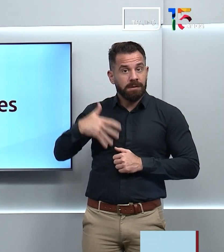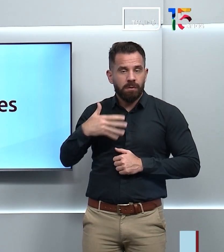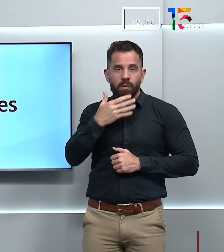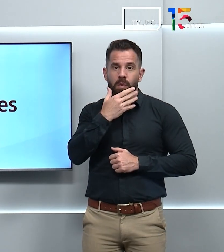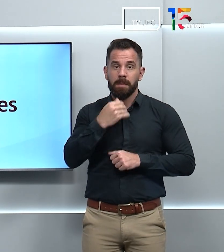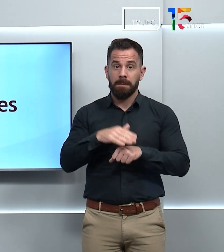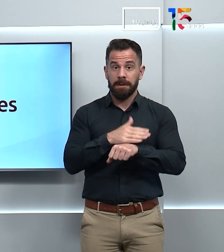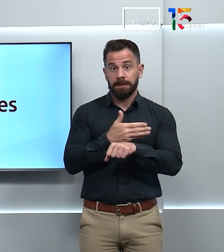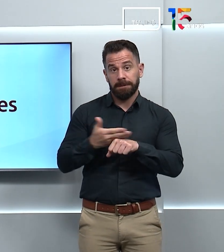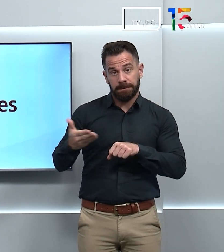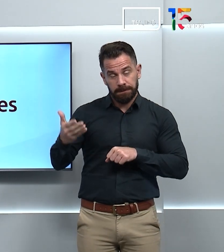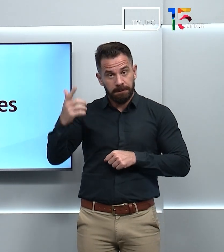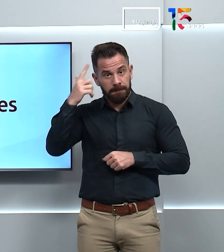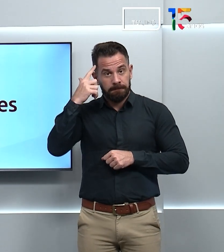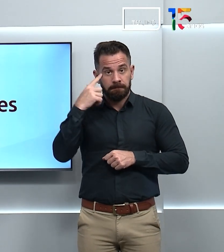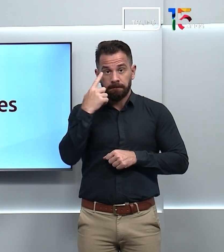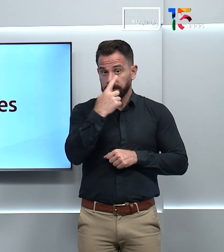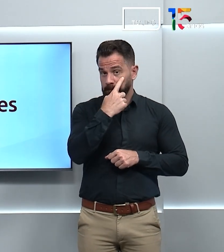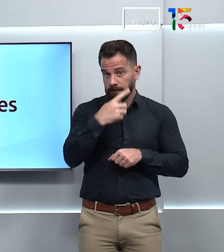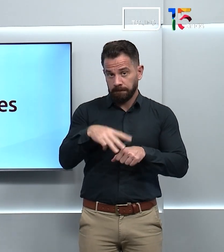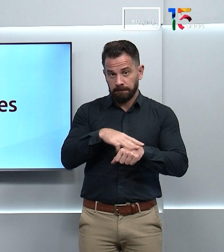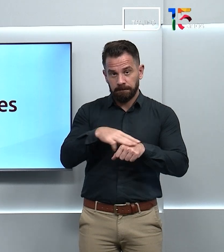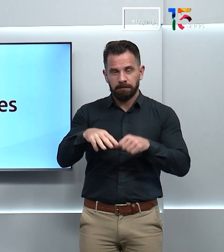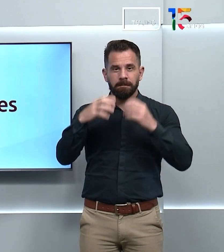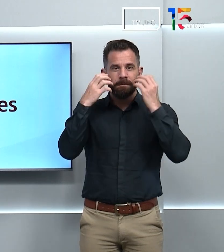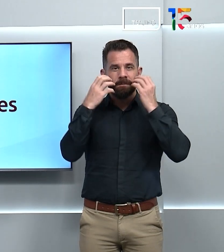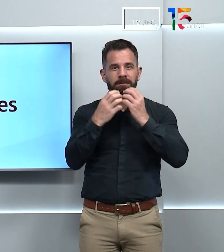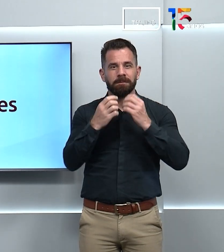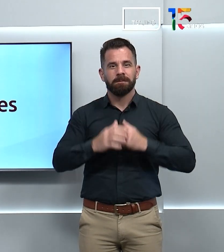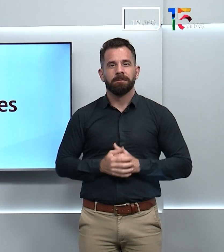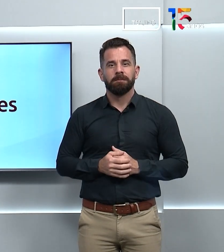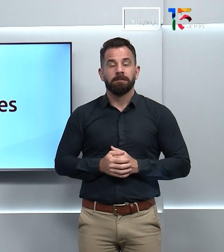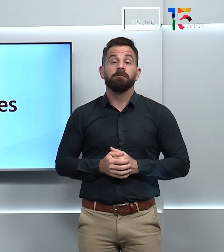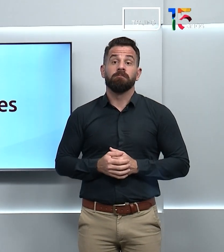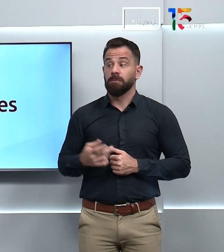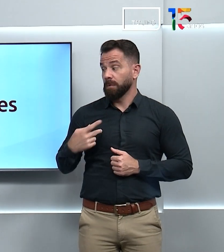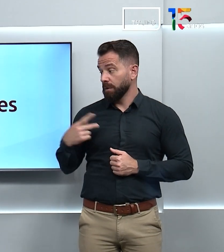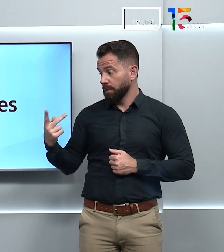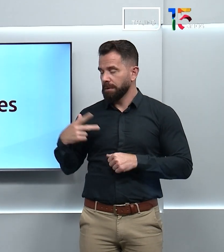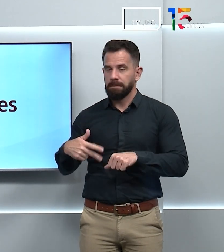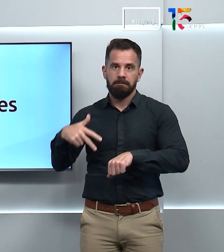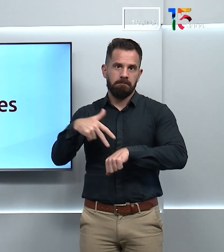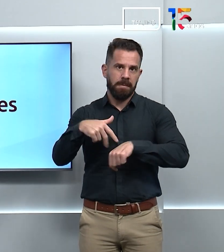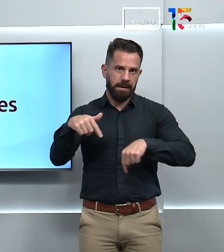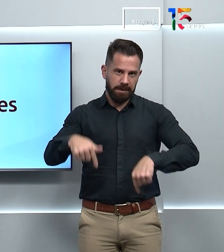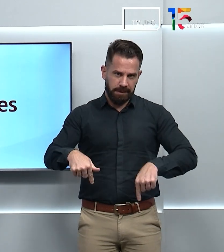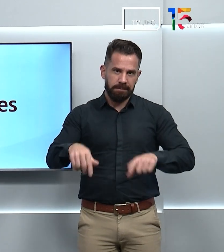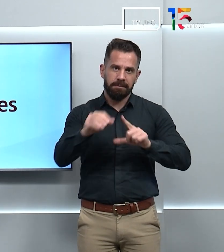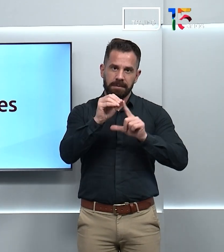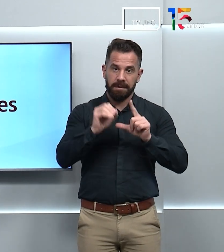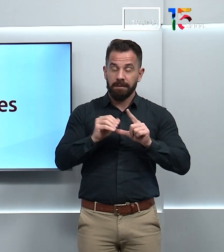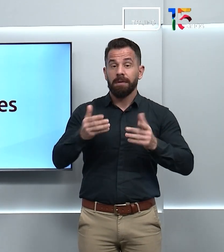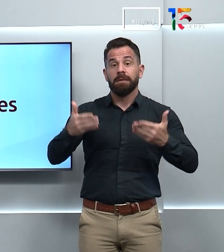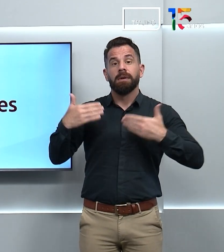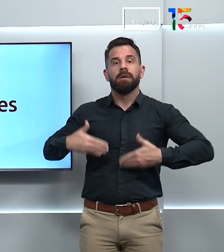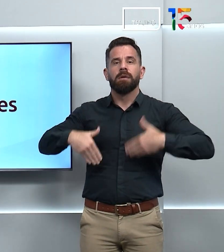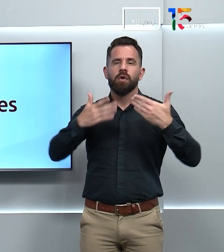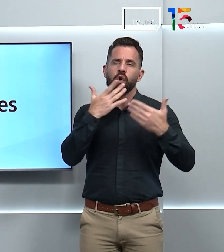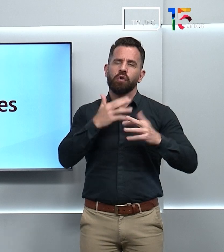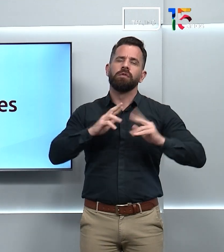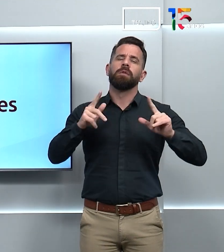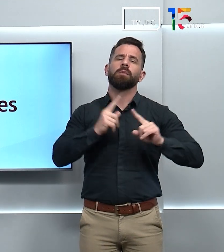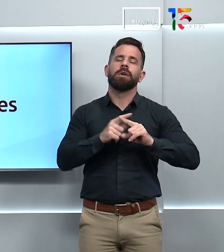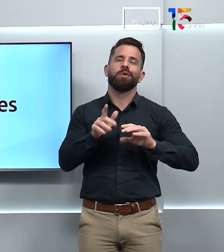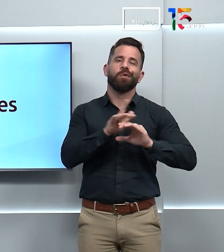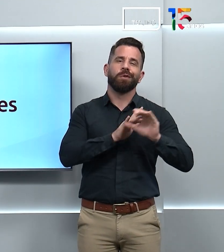com cabelos e olhos castanhos e que tem uma barba cheia. Nós estamos em pé e atrás está o cenário do Conexões,